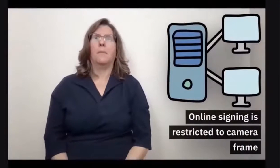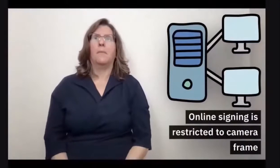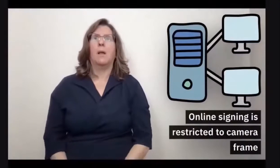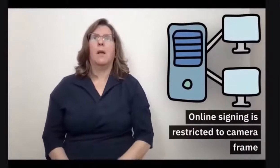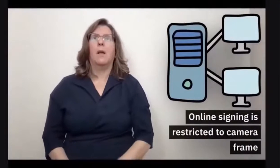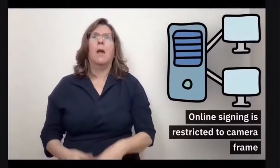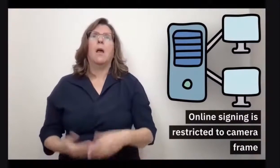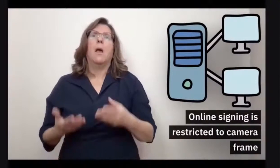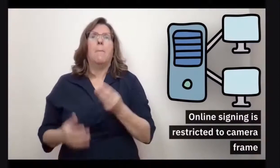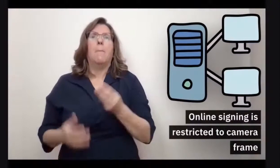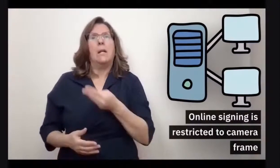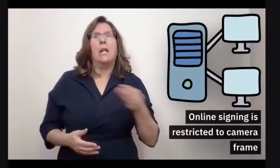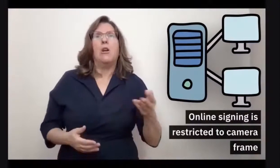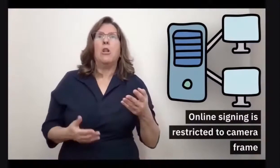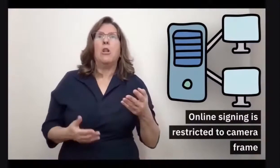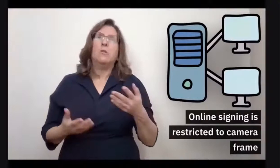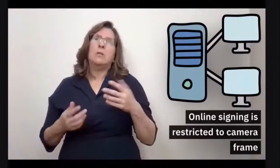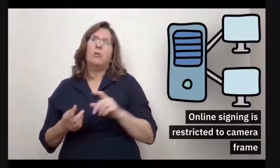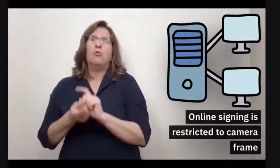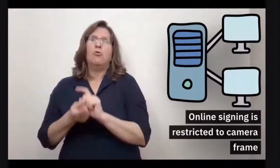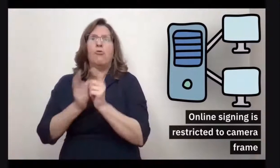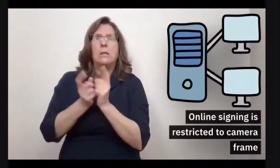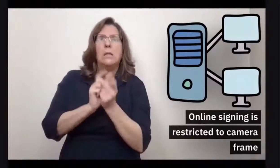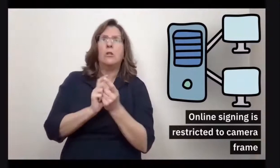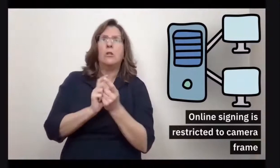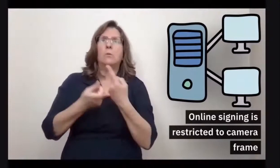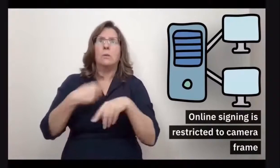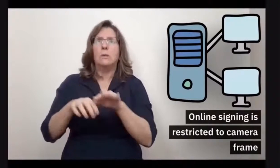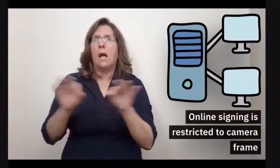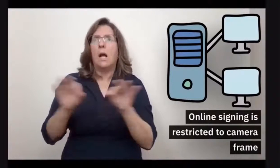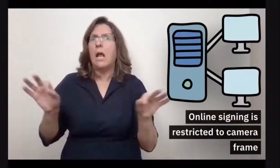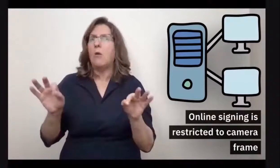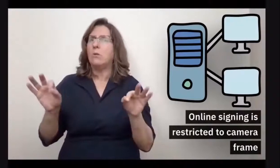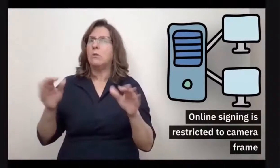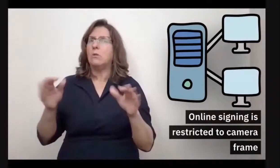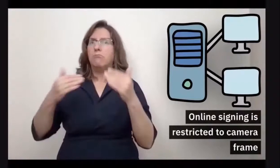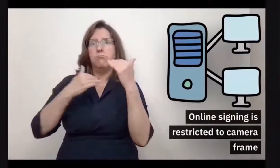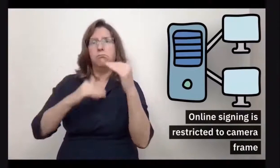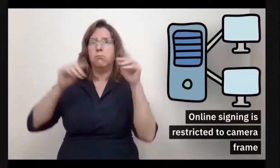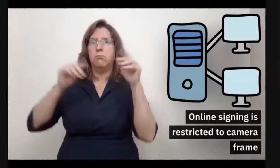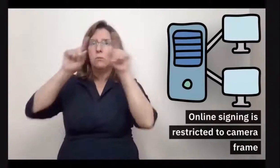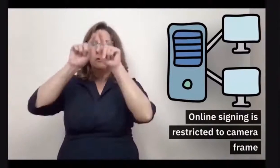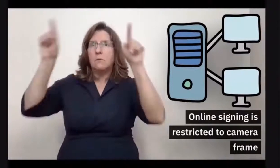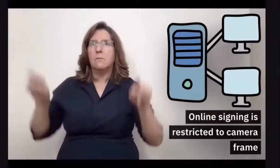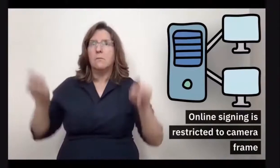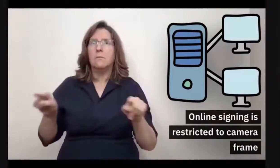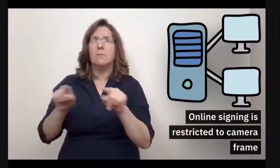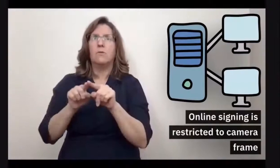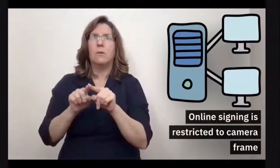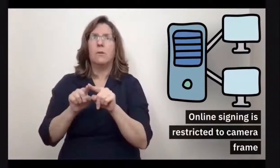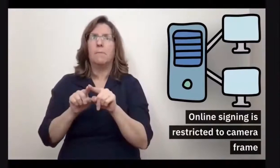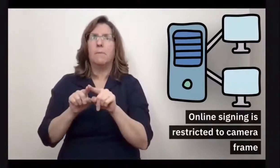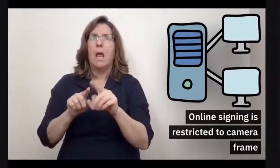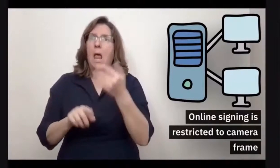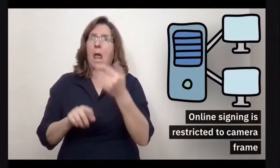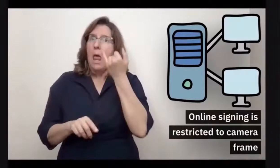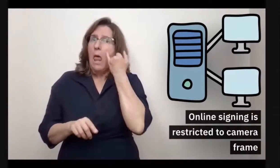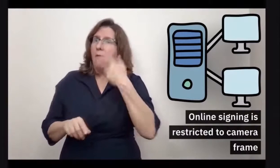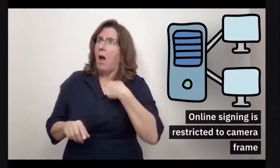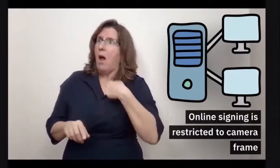quiero apuntar algo a la distancia, entonces ellos no podrán ver por los límites en el ángulo de la cámara. Si estoy